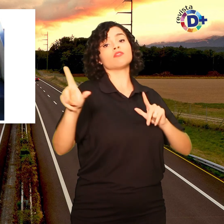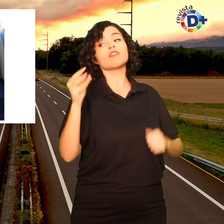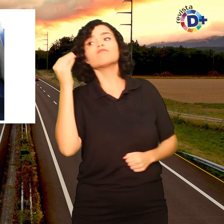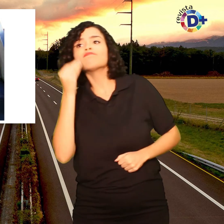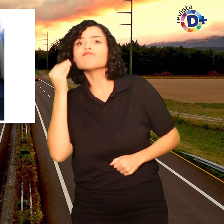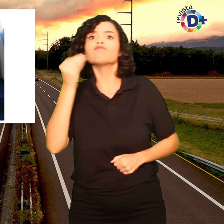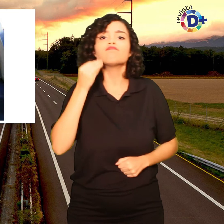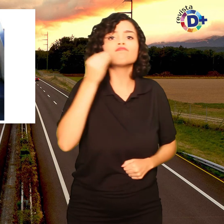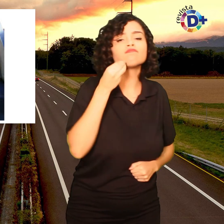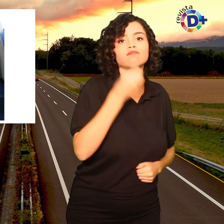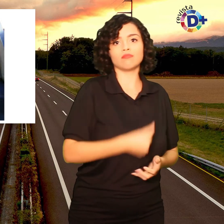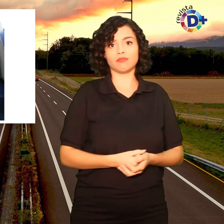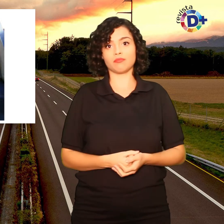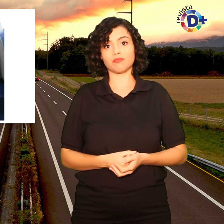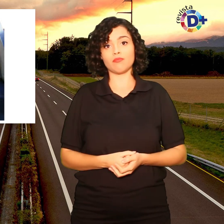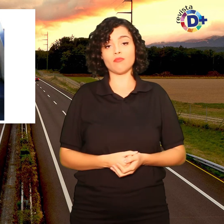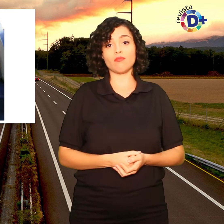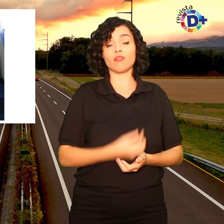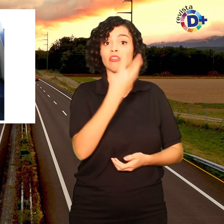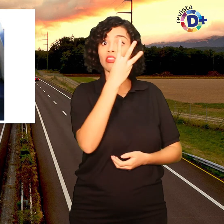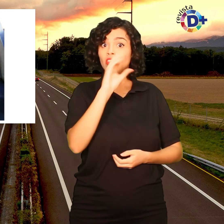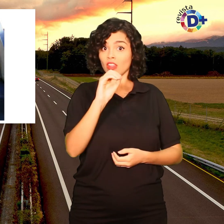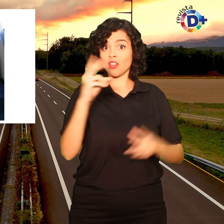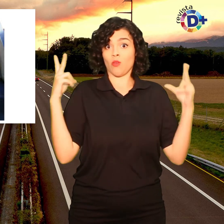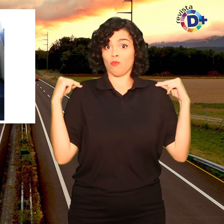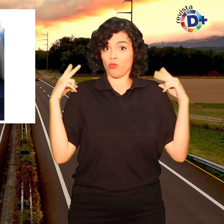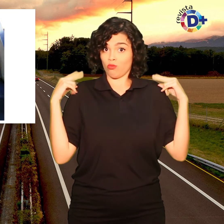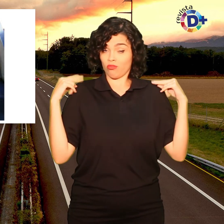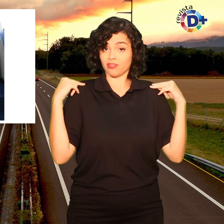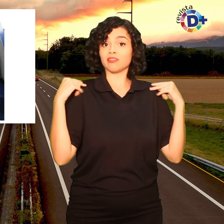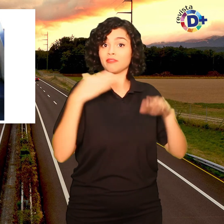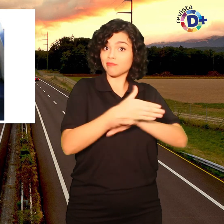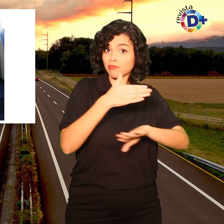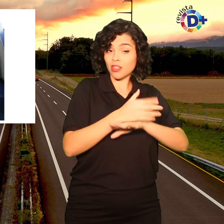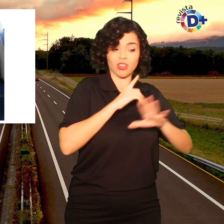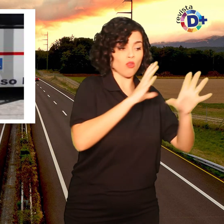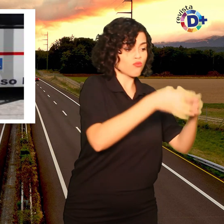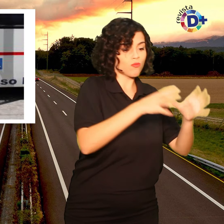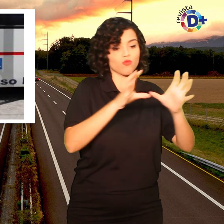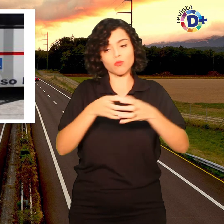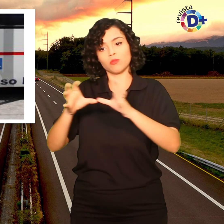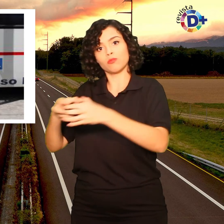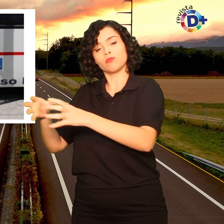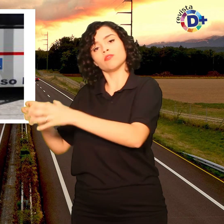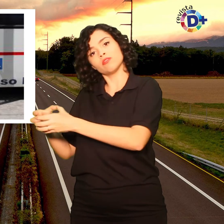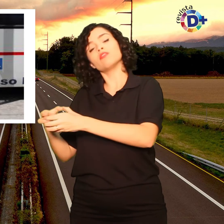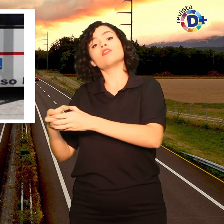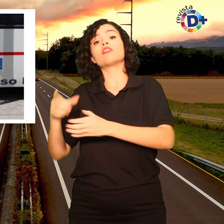trabalho os cerca de 30 motoristas participantes divididos em grupos farão o percurso em